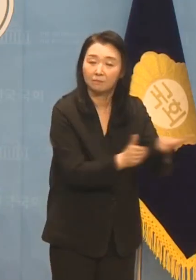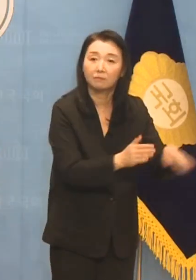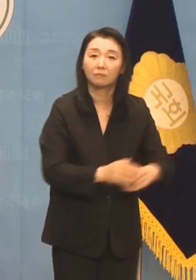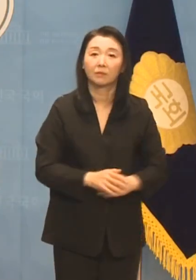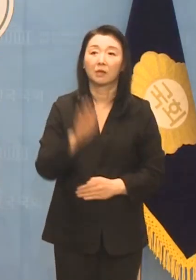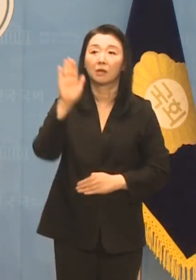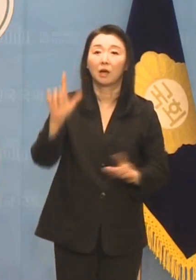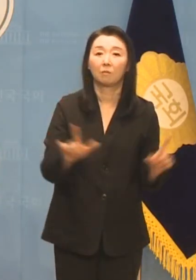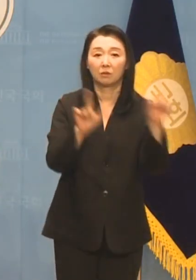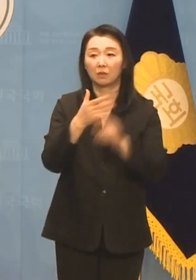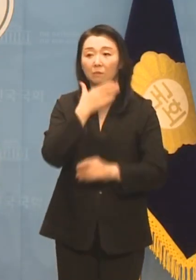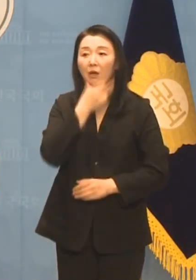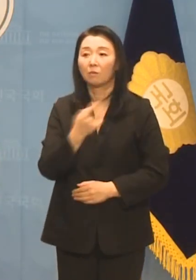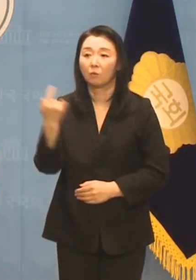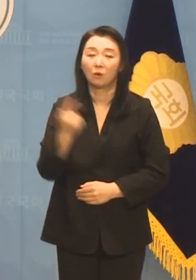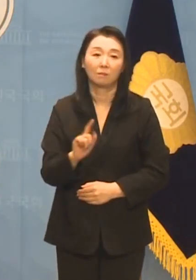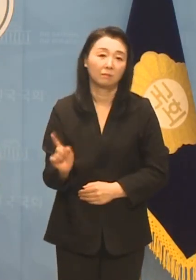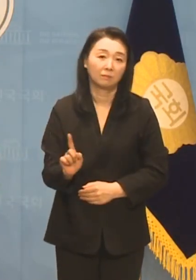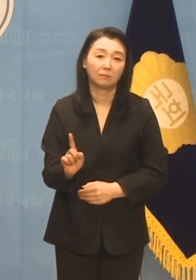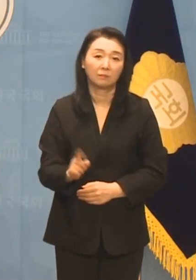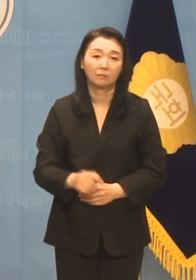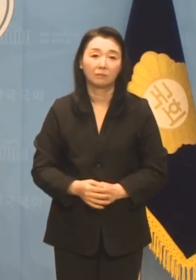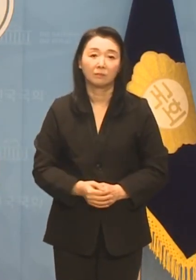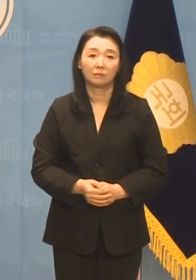삶이 더 행복한 삶인지